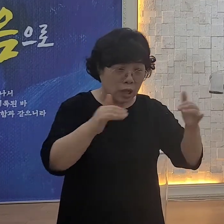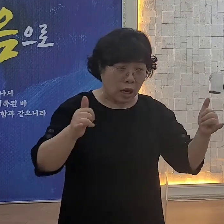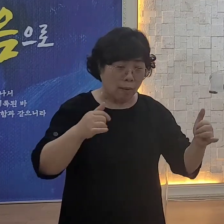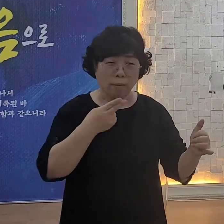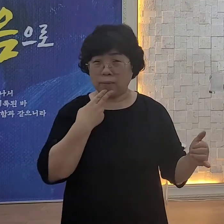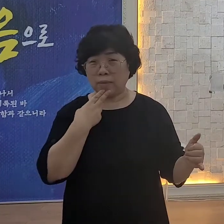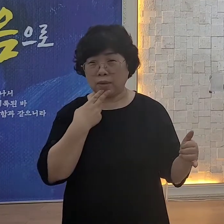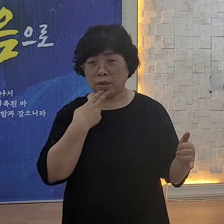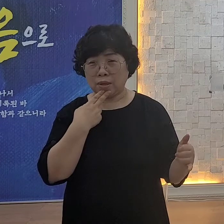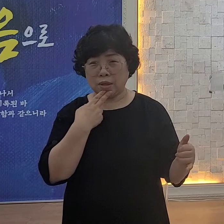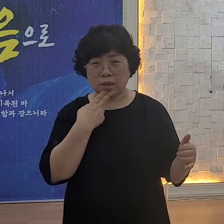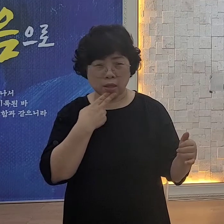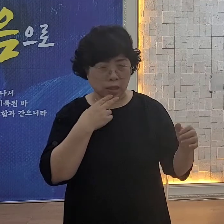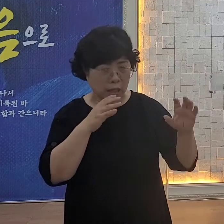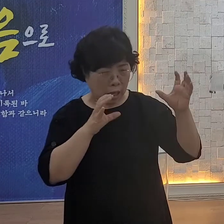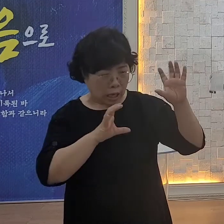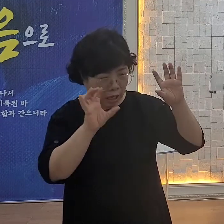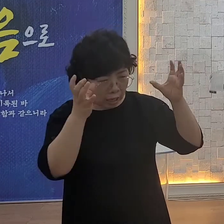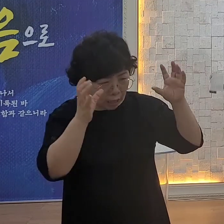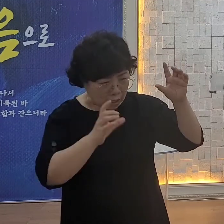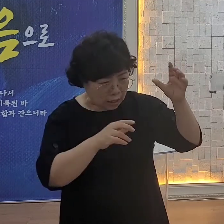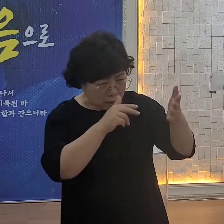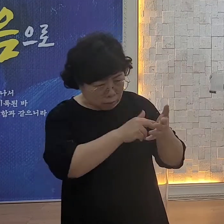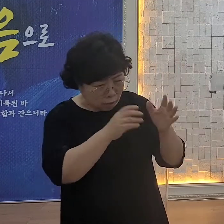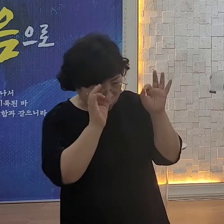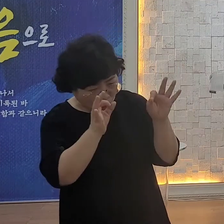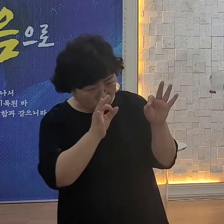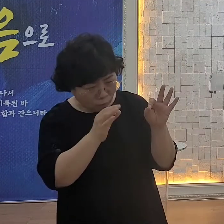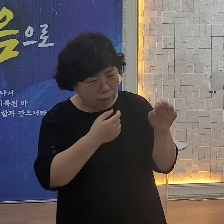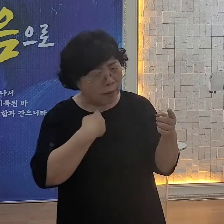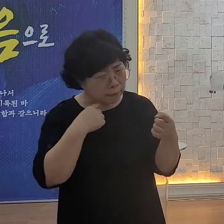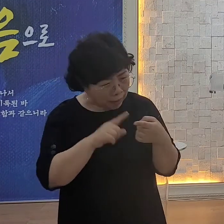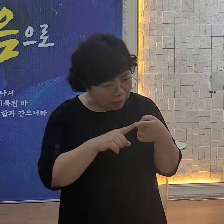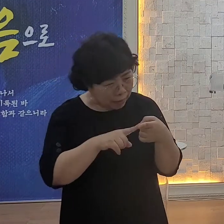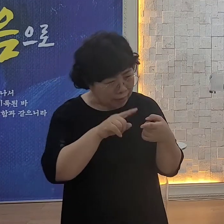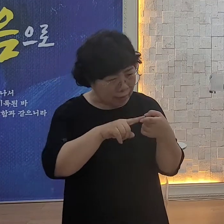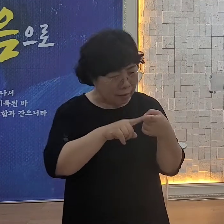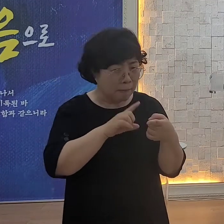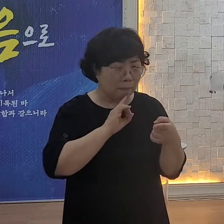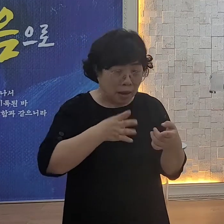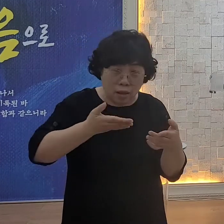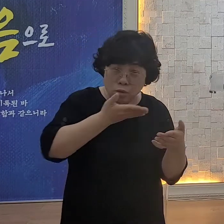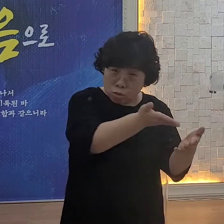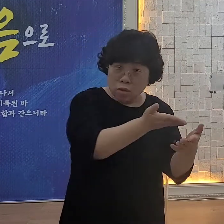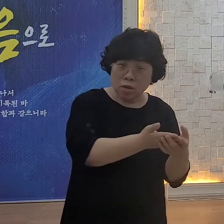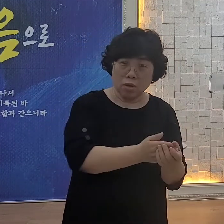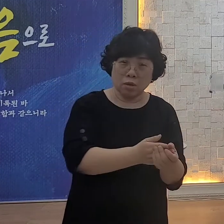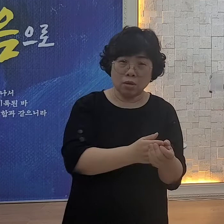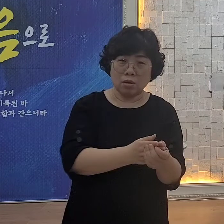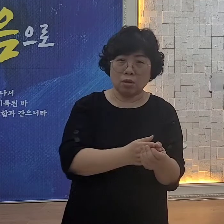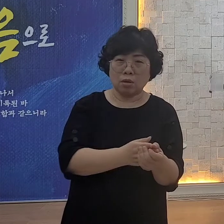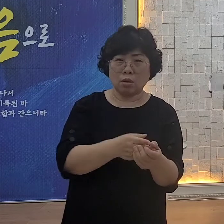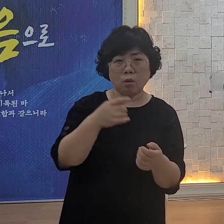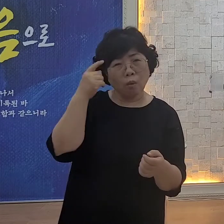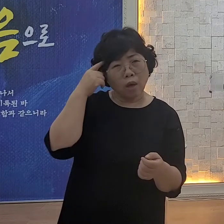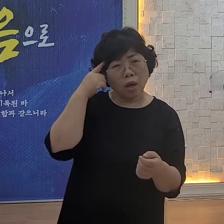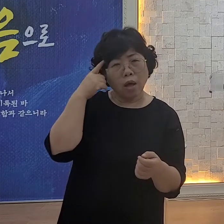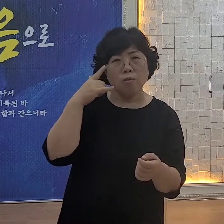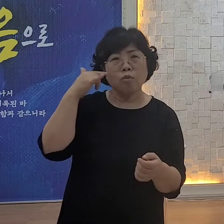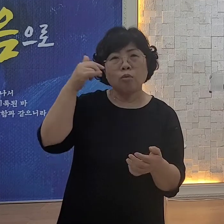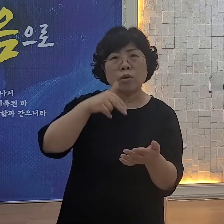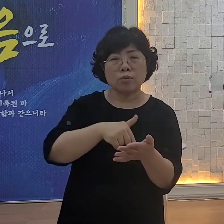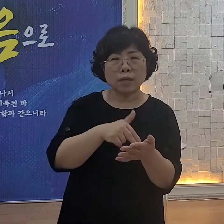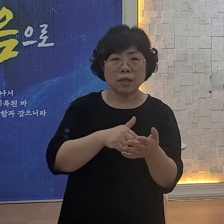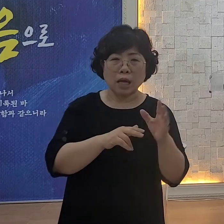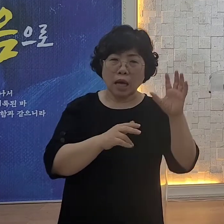내가 아무리 죄가 많고 악한 부모라도 자식에게 그 안 좋은 거 마음대로 주는 그렇게 하는 부모가 없어요. 왜? 그게 좋지 않다는 것을